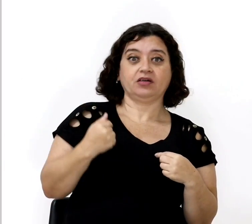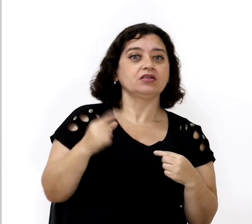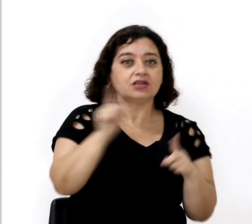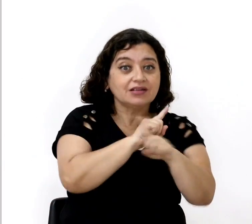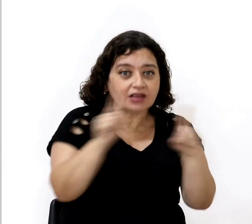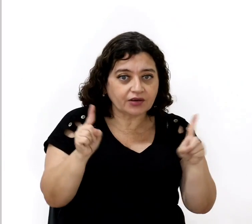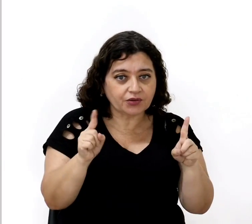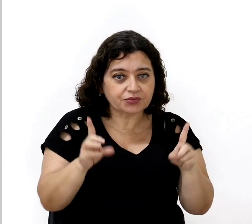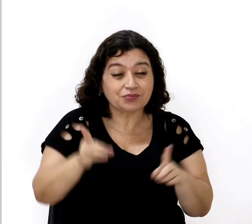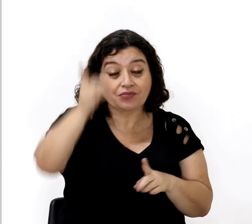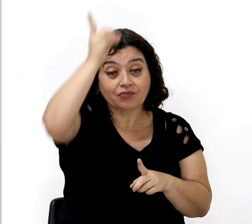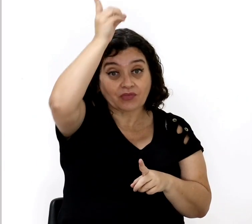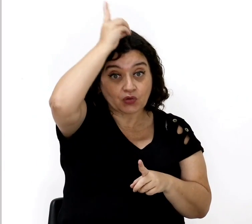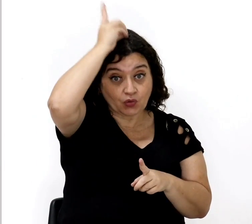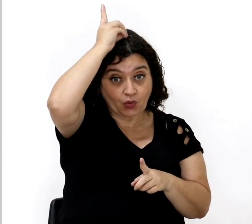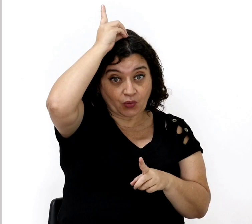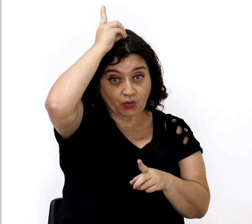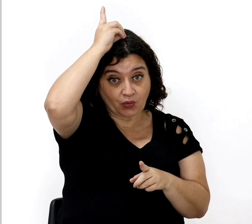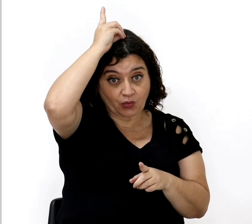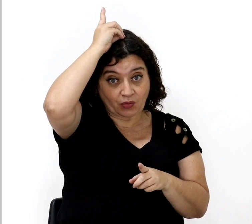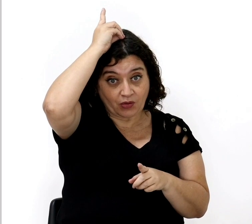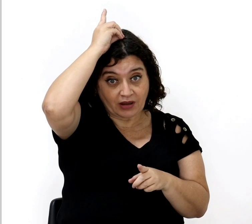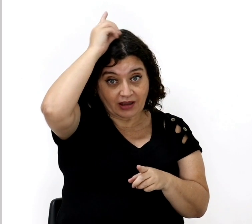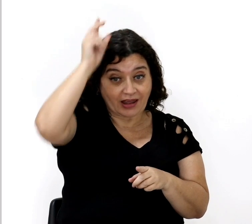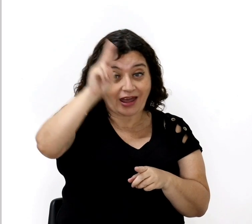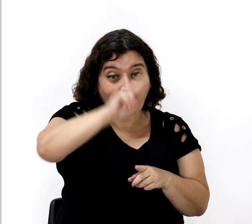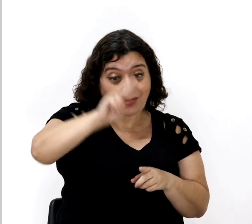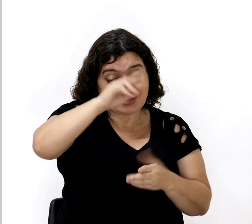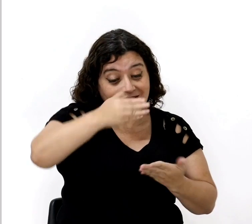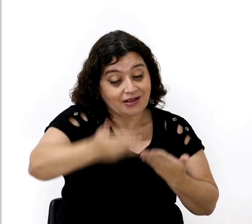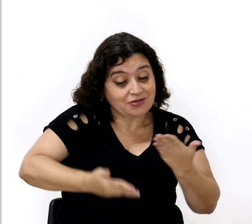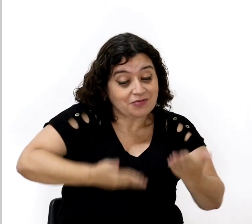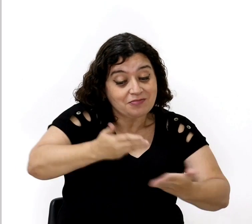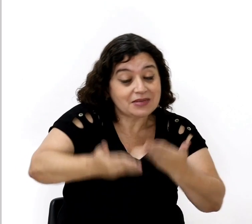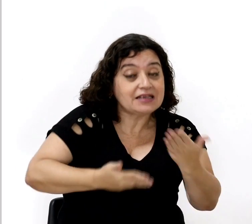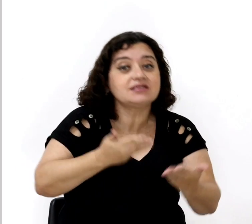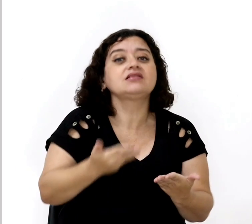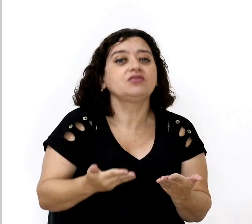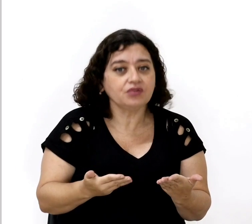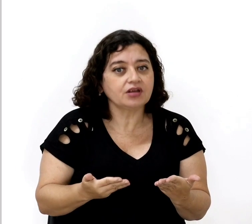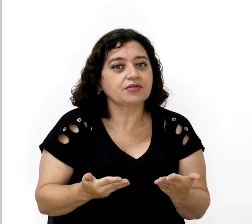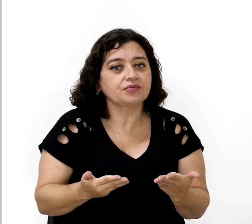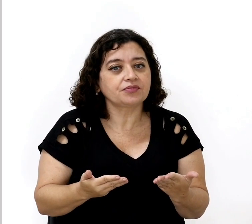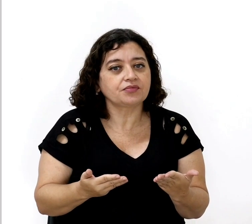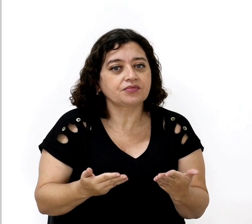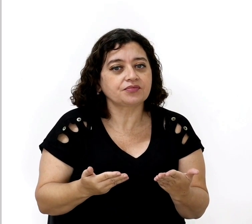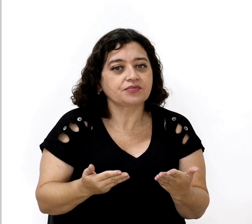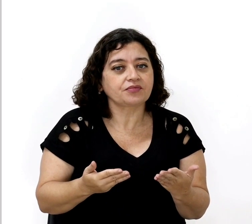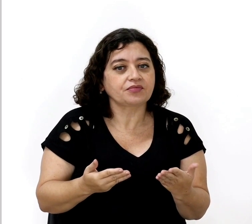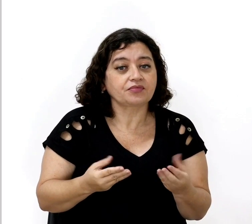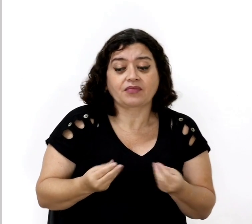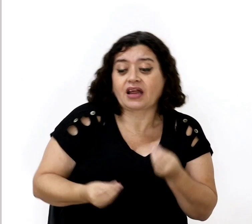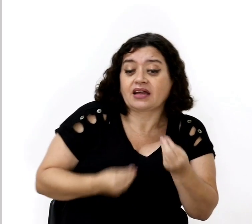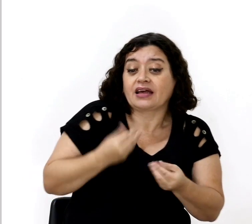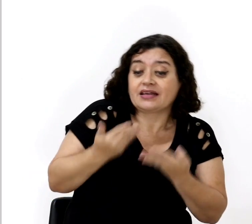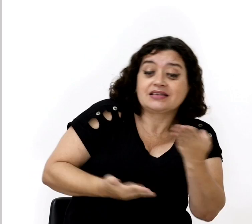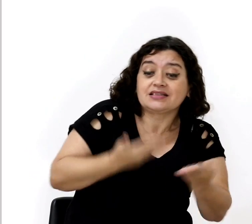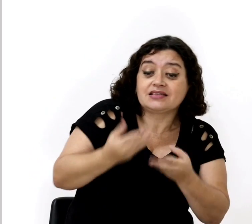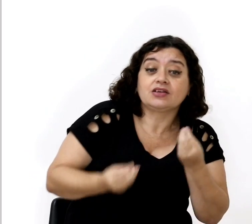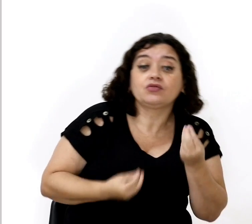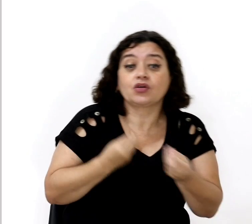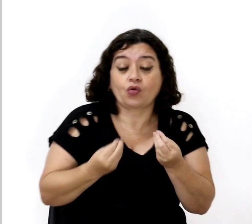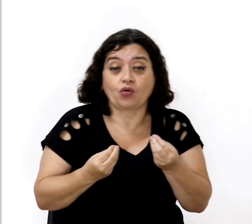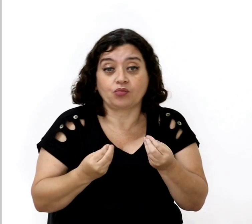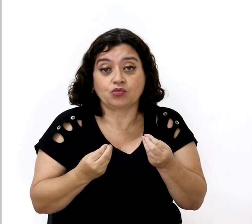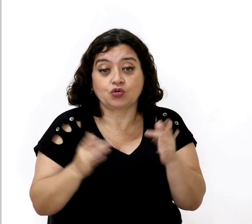Biblicamente, dom é para servir. Isso é ponto. E como que você serve? Serve